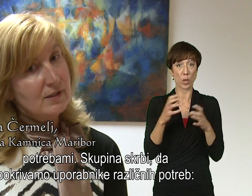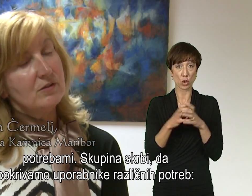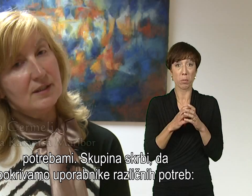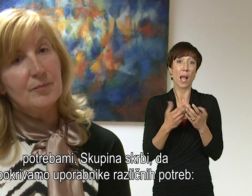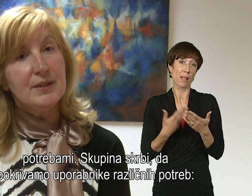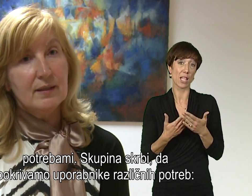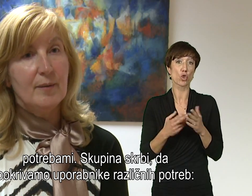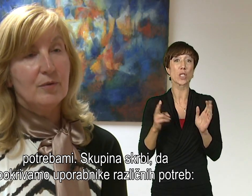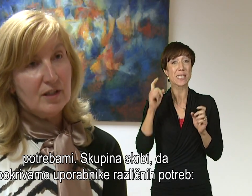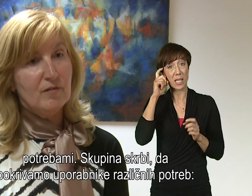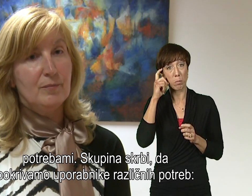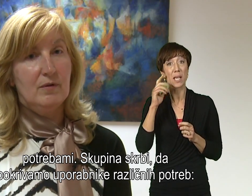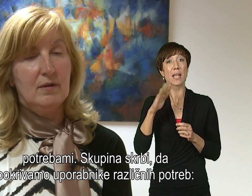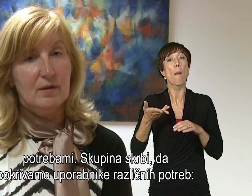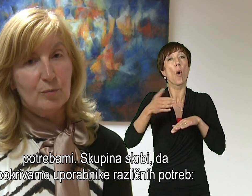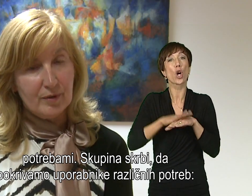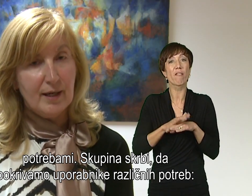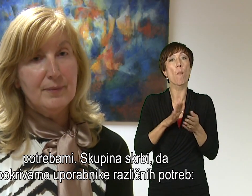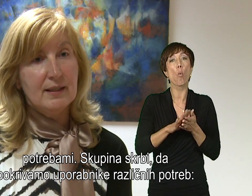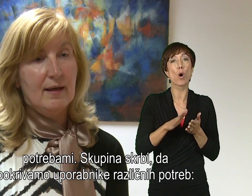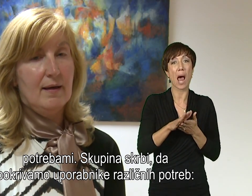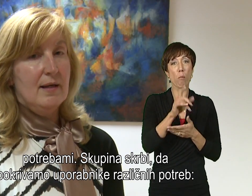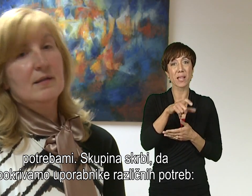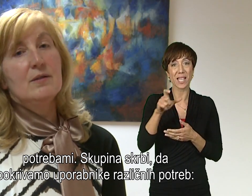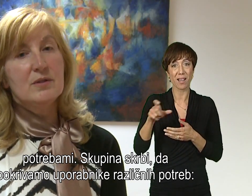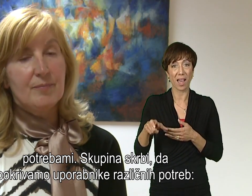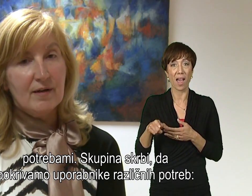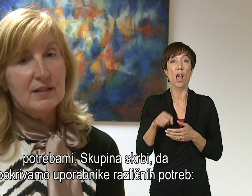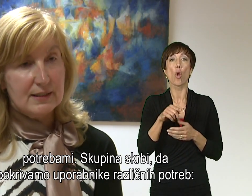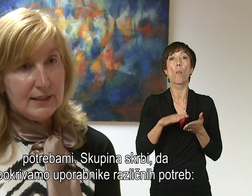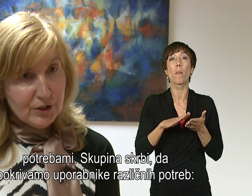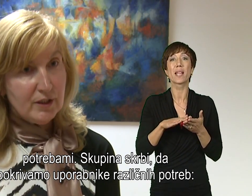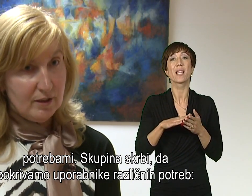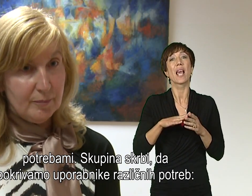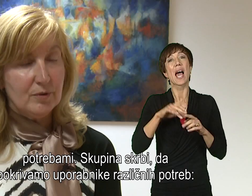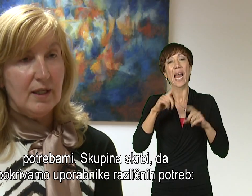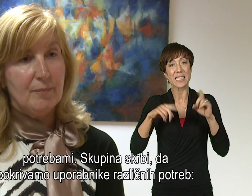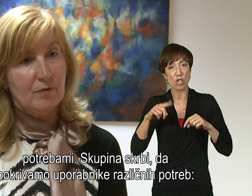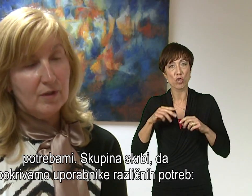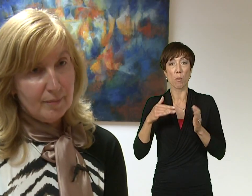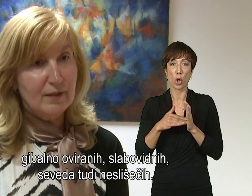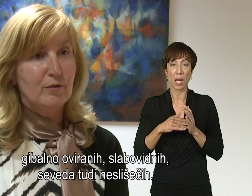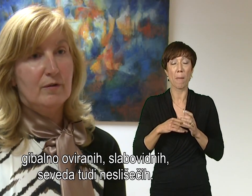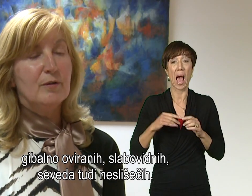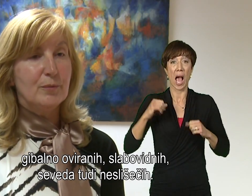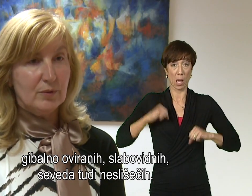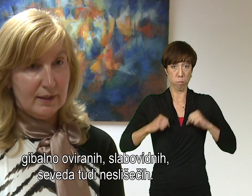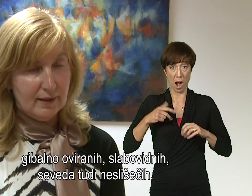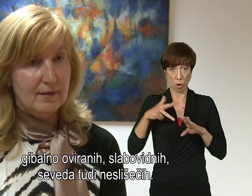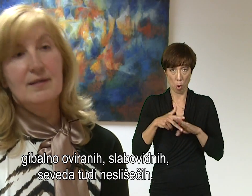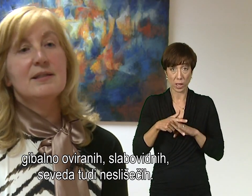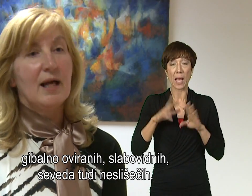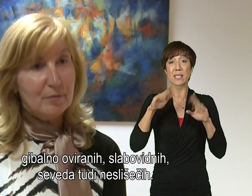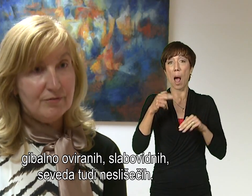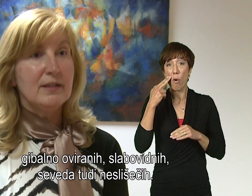skupina dejansko skrbi, da pokrivamo uporabnike, to se pravi različnih potreb, ogibalno